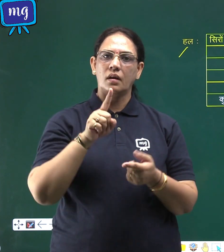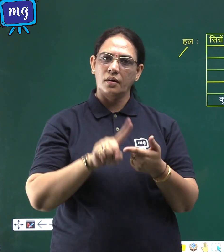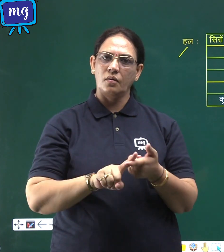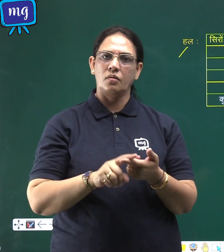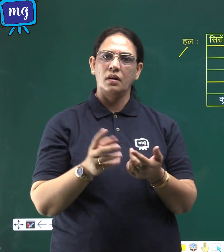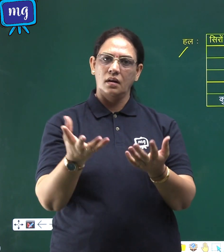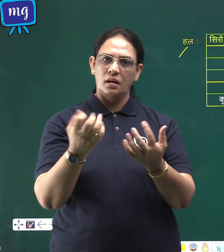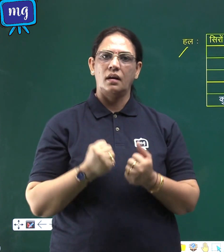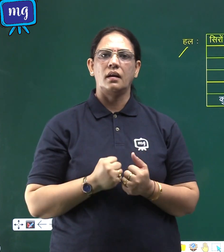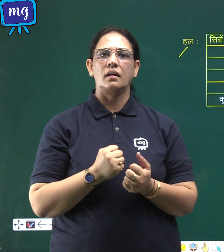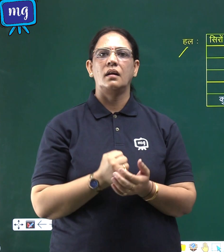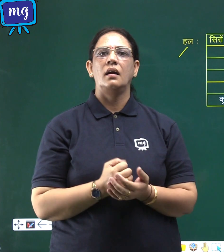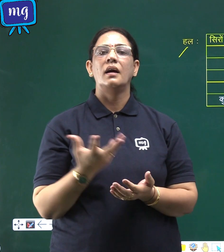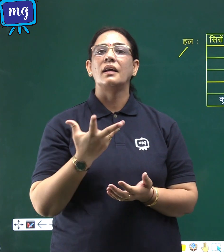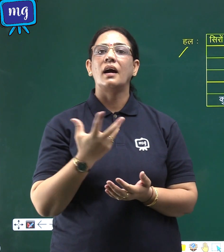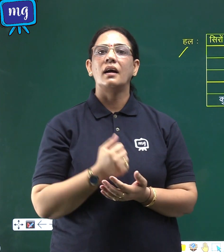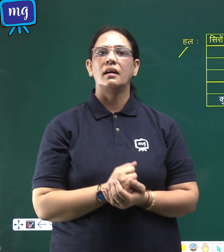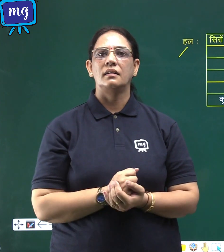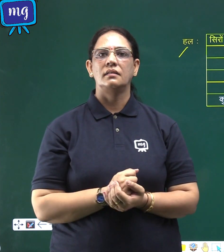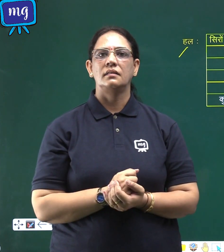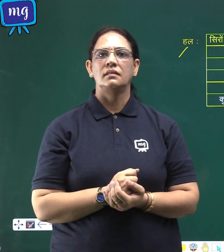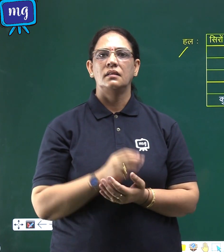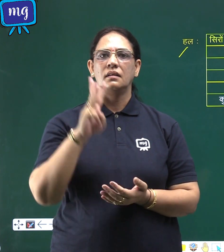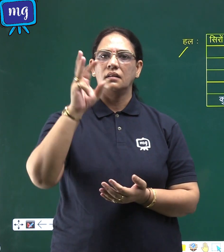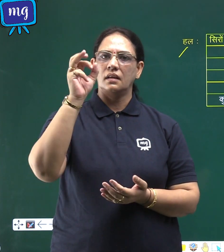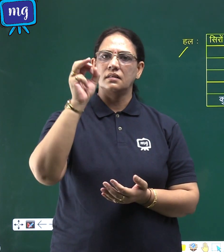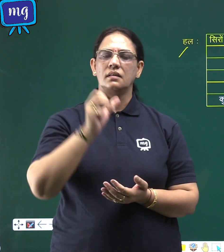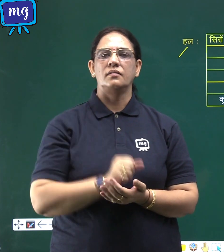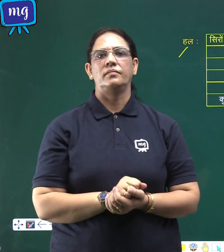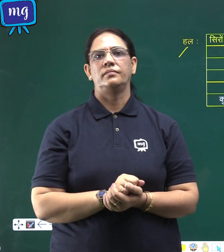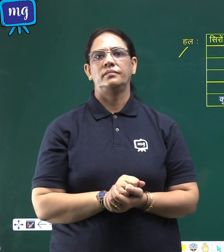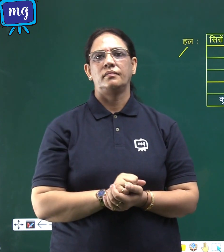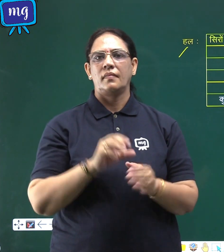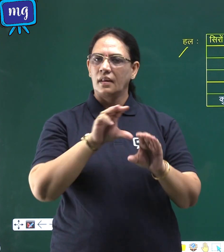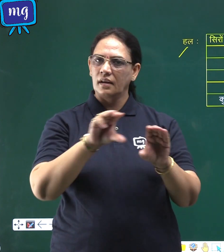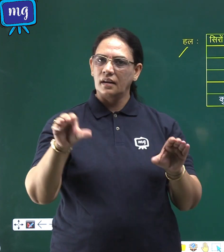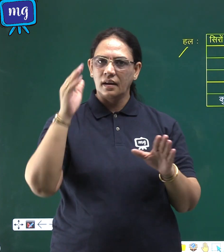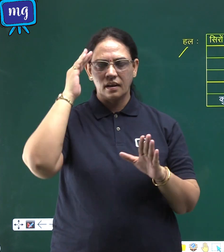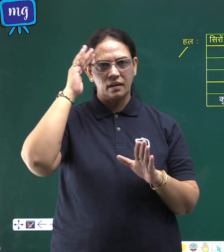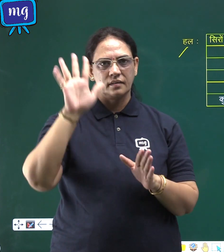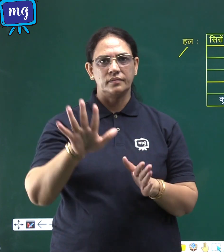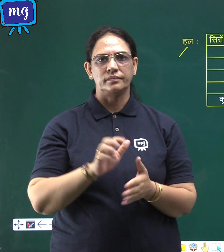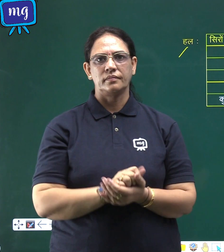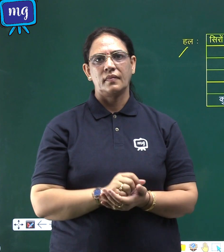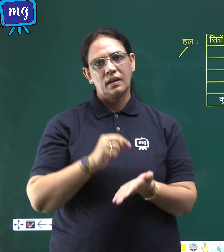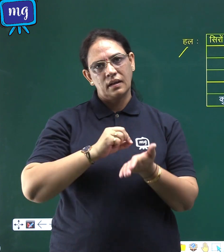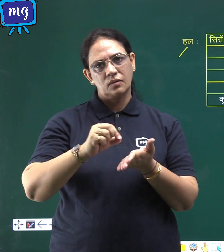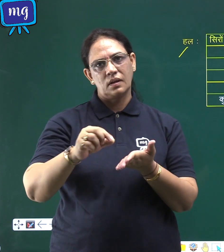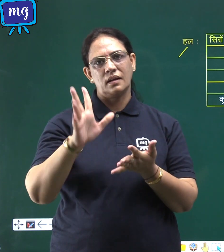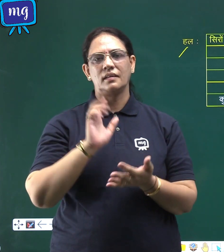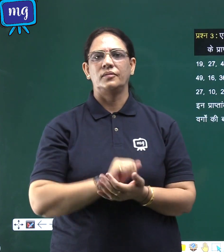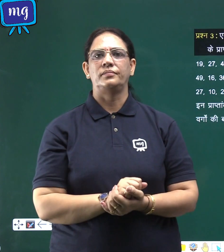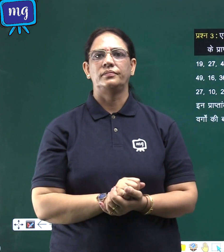कितना आया तीस समध्या गया लिख लोगे